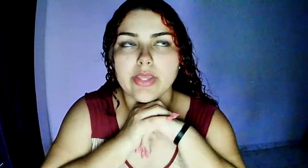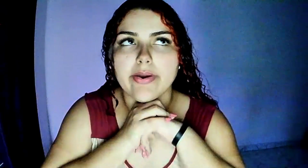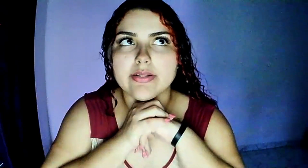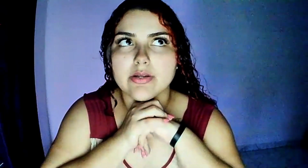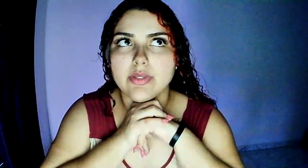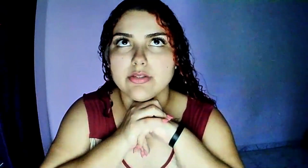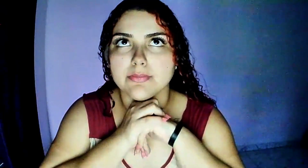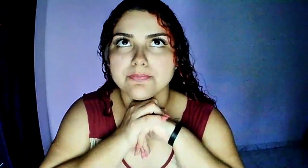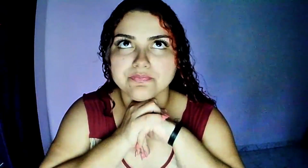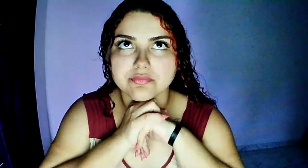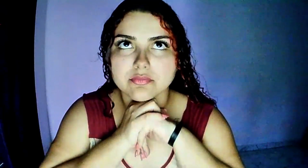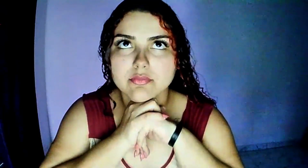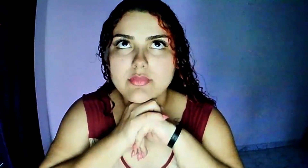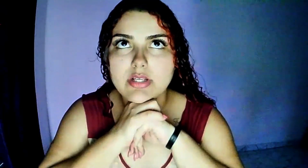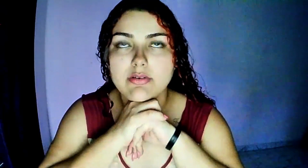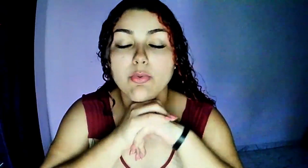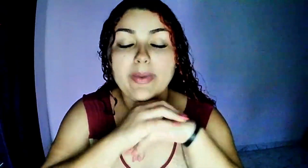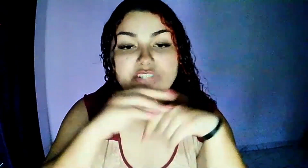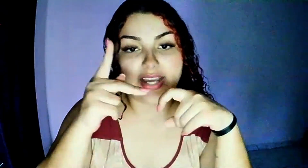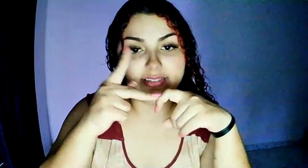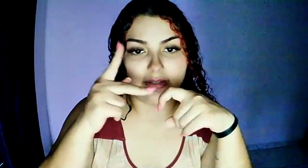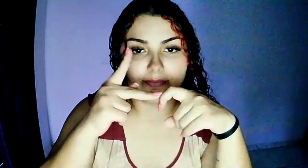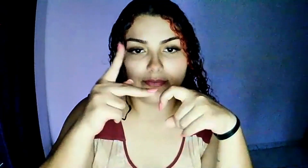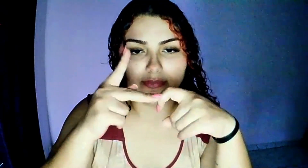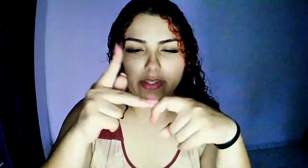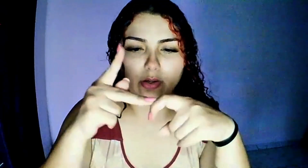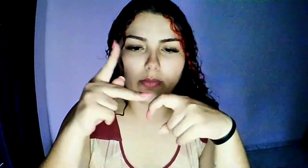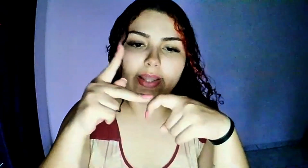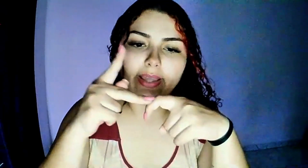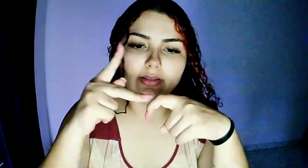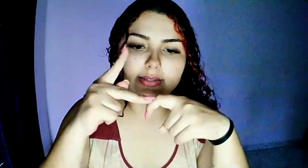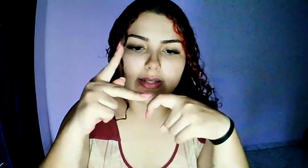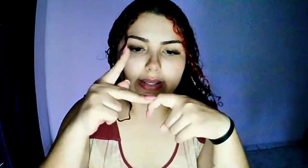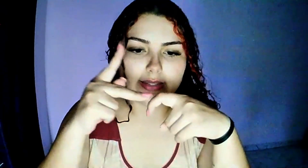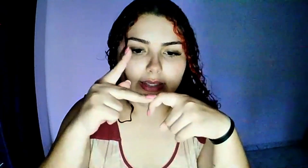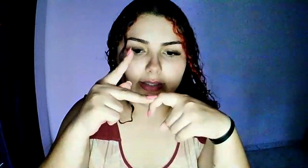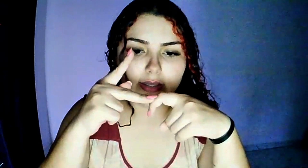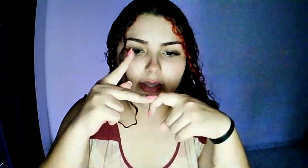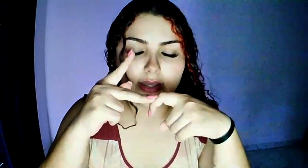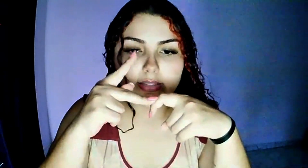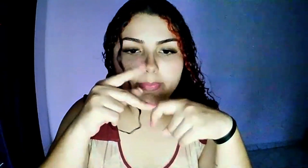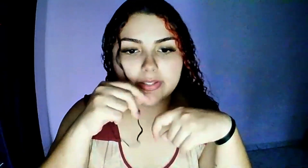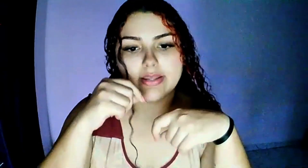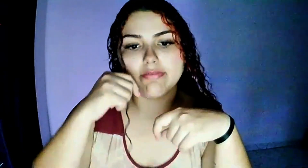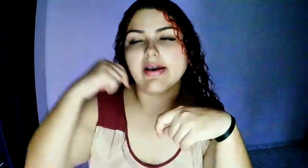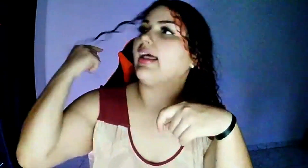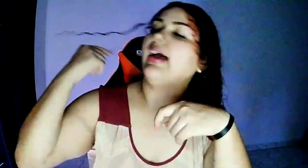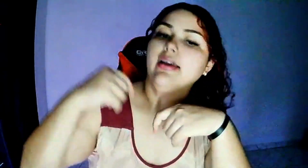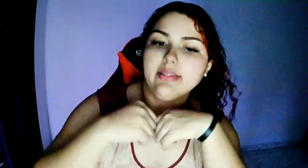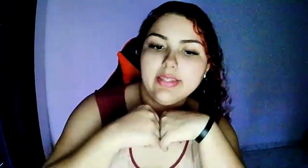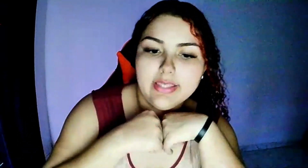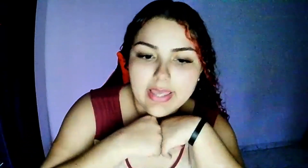que eu quero dizer com isso? O pediatra, que eu ensinei assim, você poderia falar que